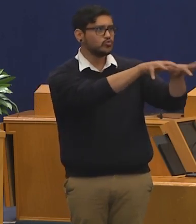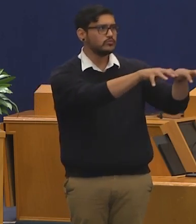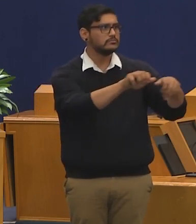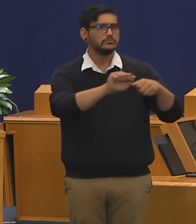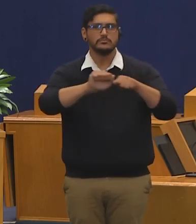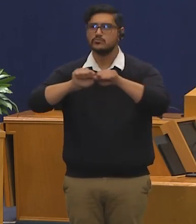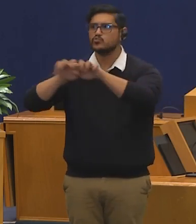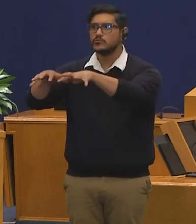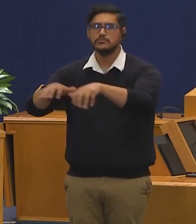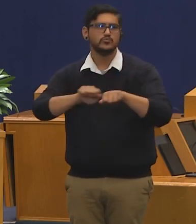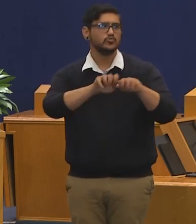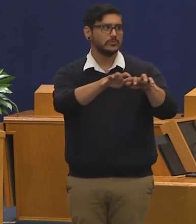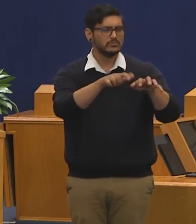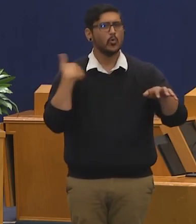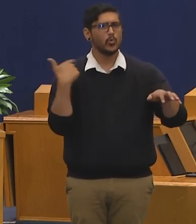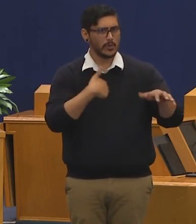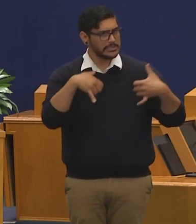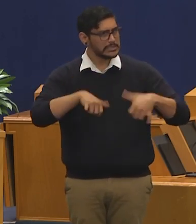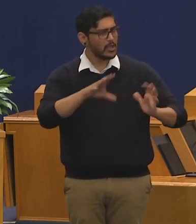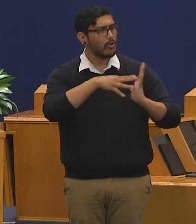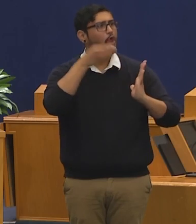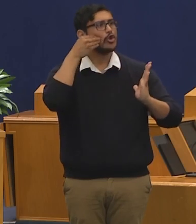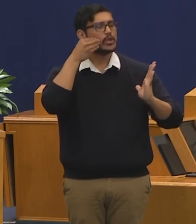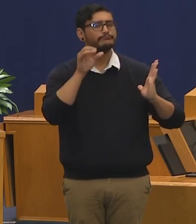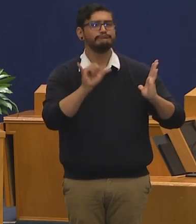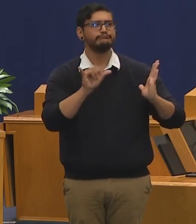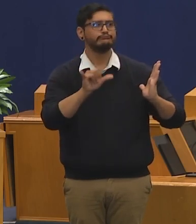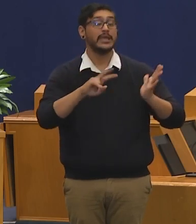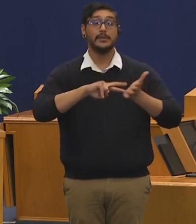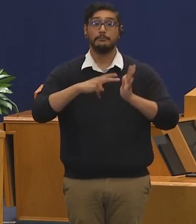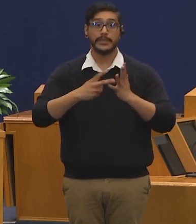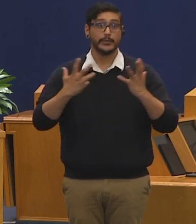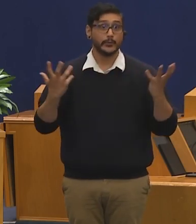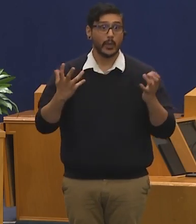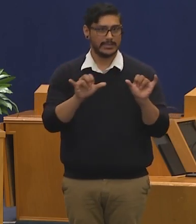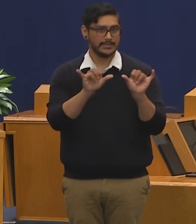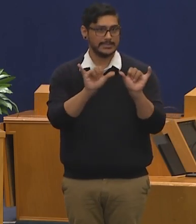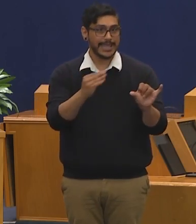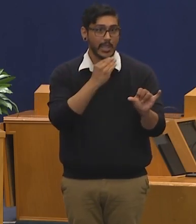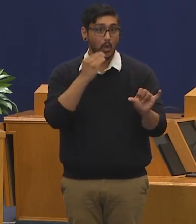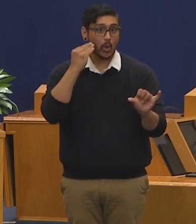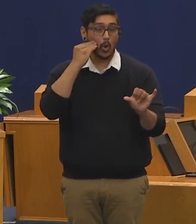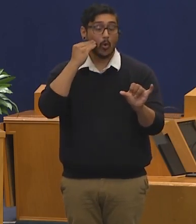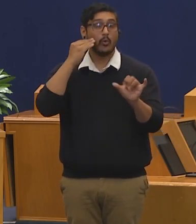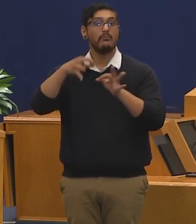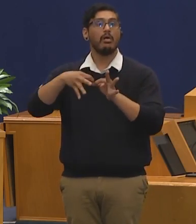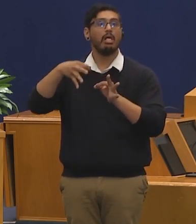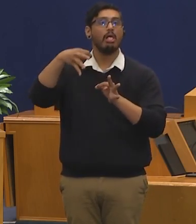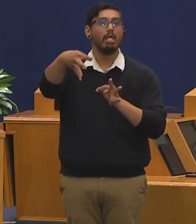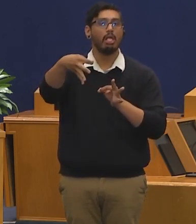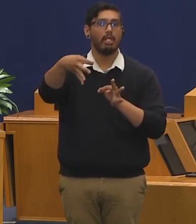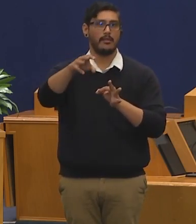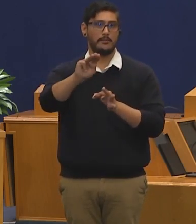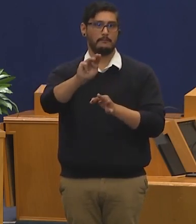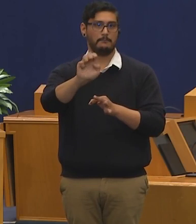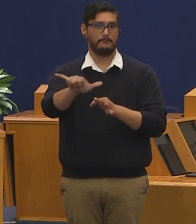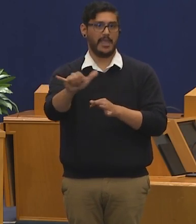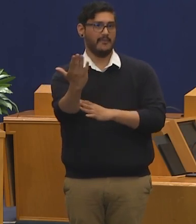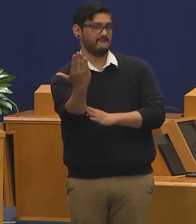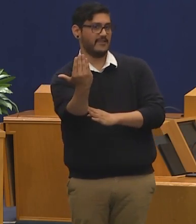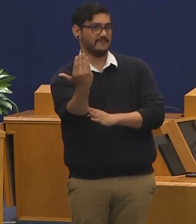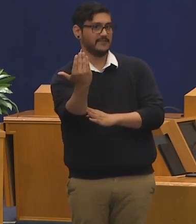el hogar se extenderá hasta el 15 de mayo de 2020. Todas las reuniones